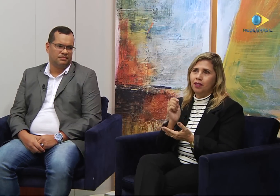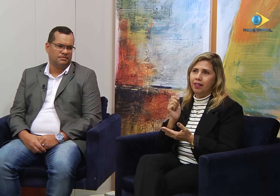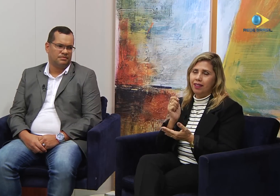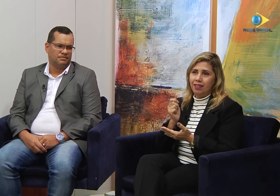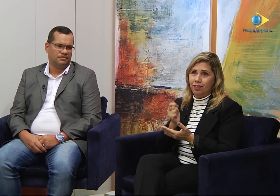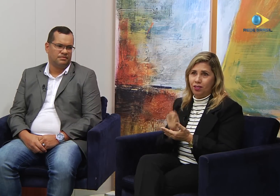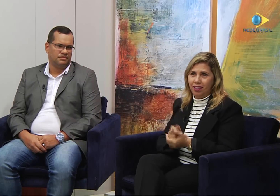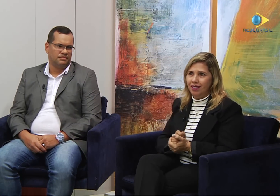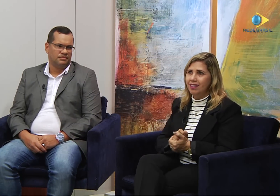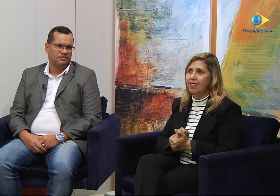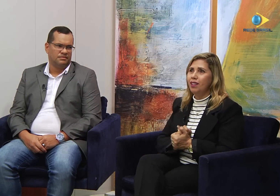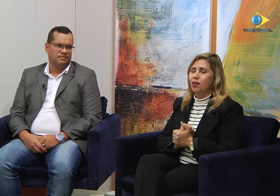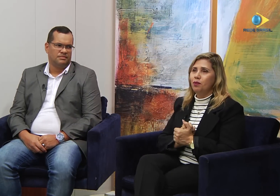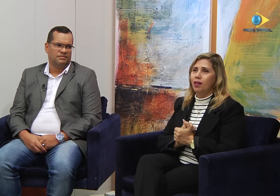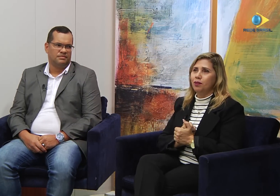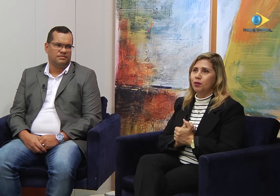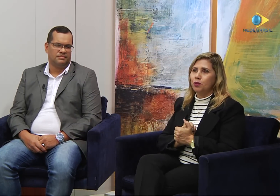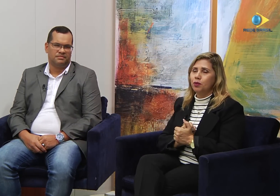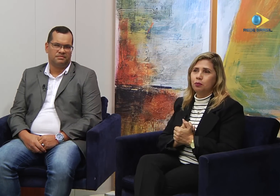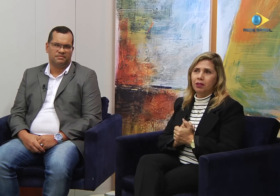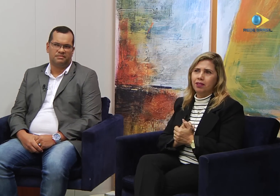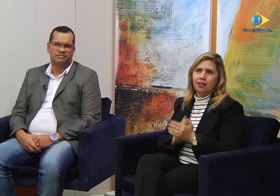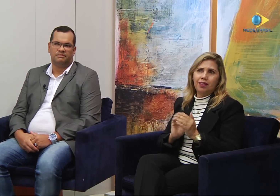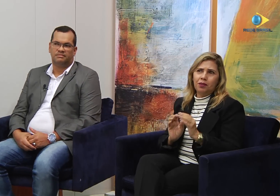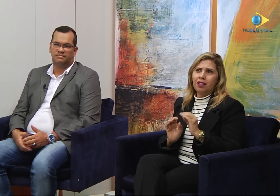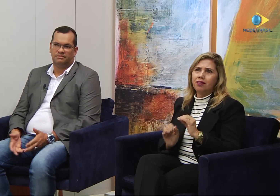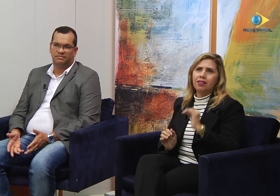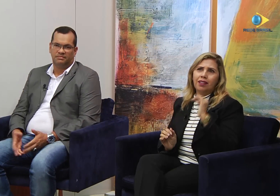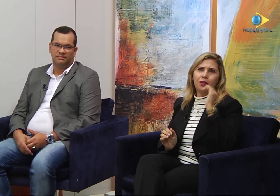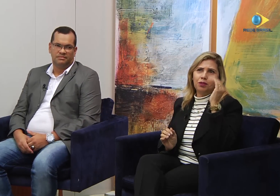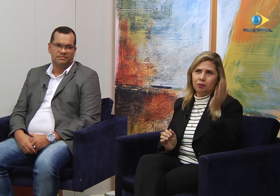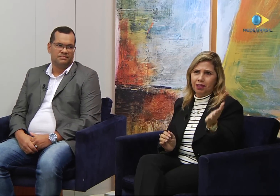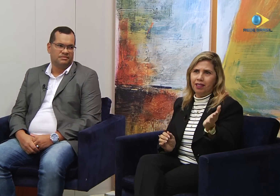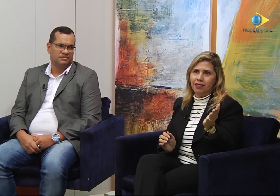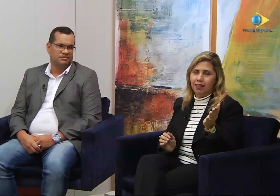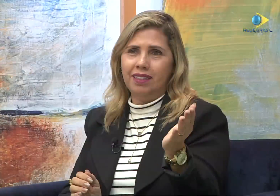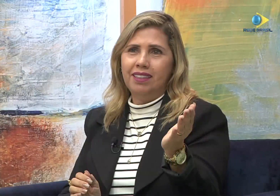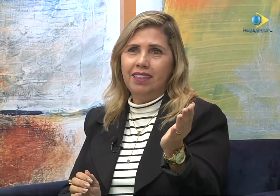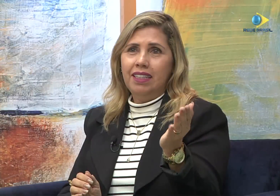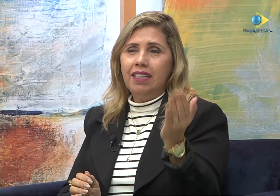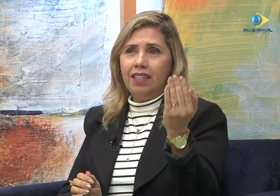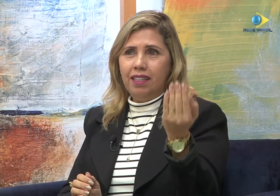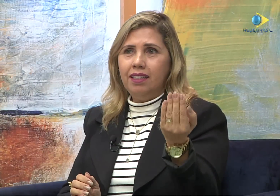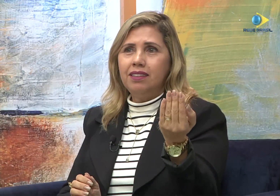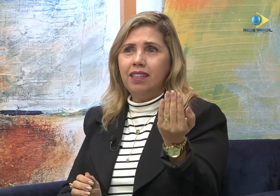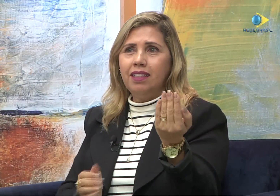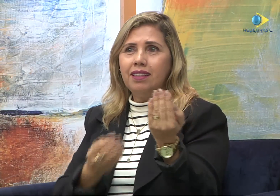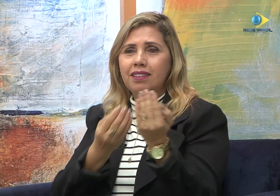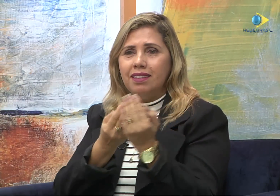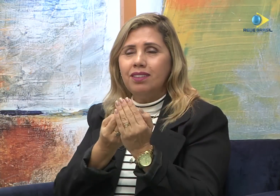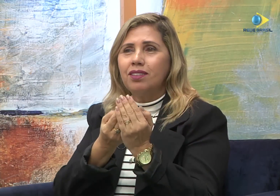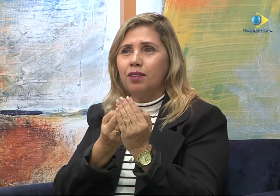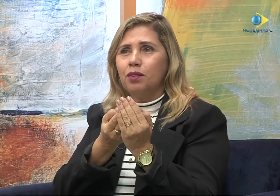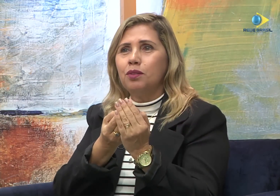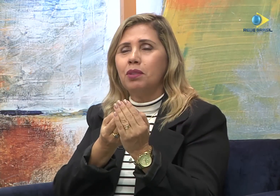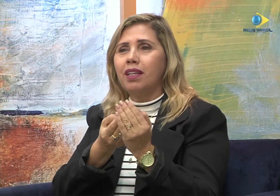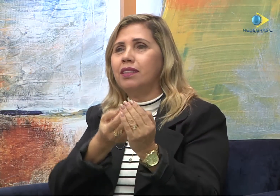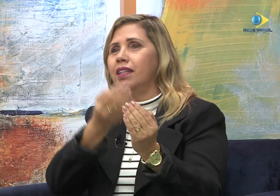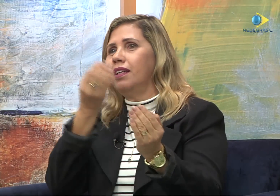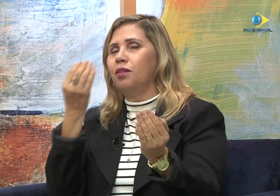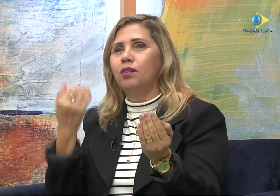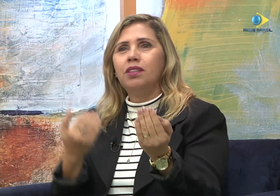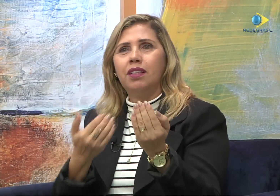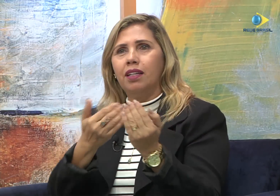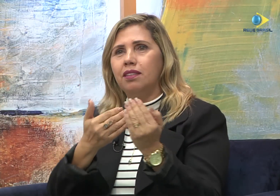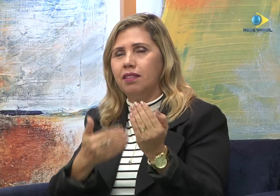não é exigência. O aluno surdo pode dizer, não, eu quero sentar na última cadeira. Ele tem que sim estar na última